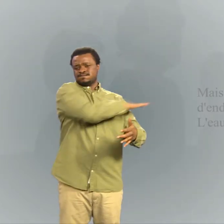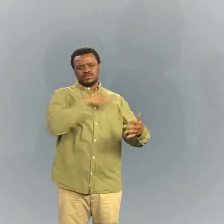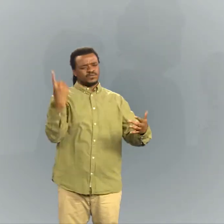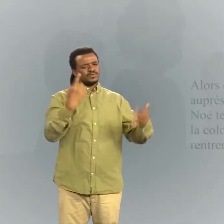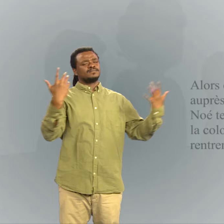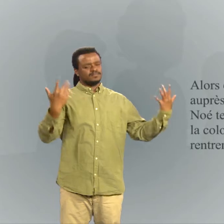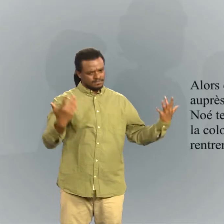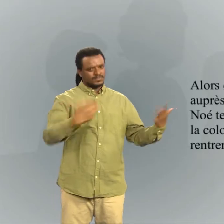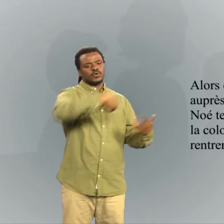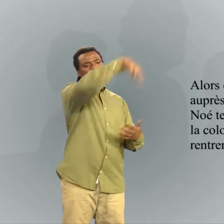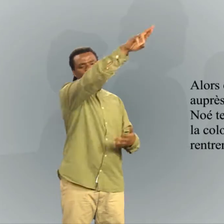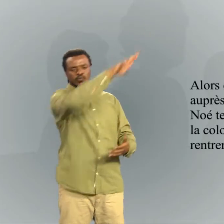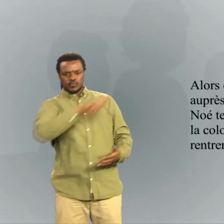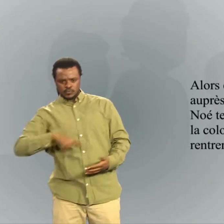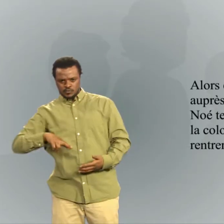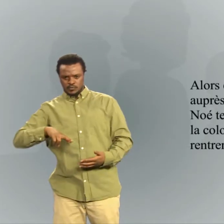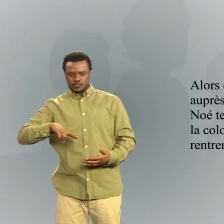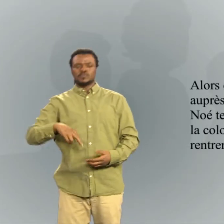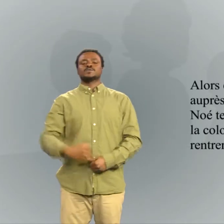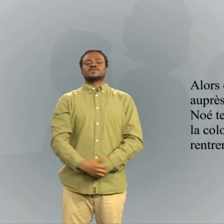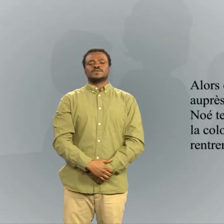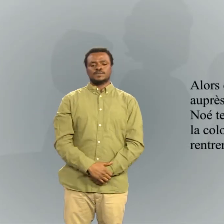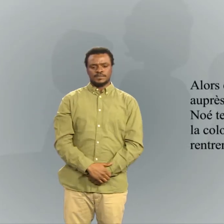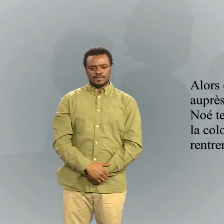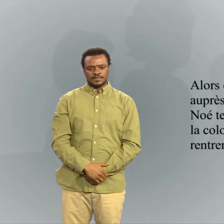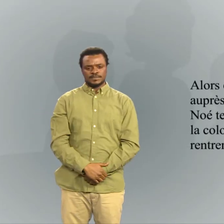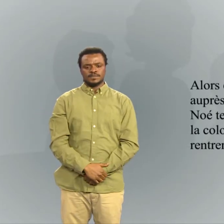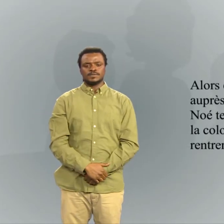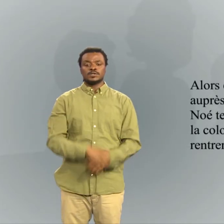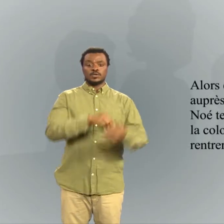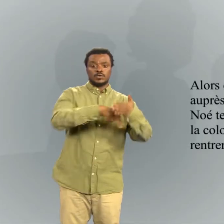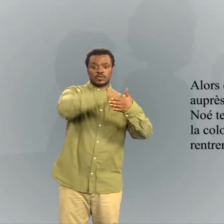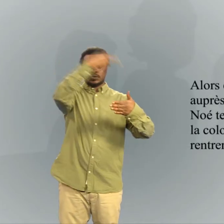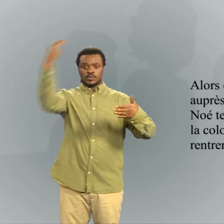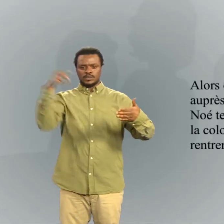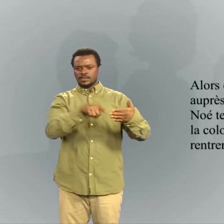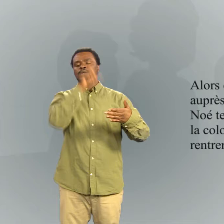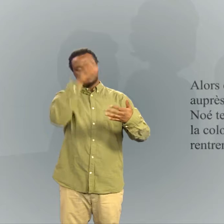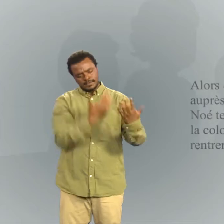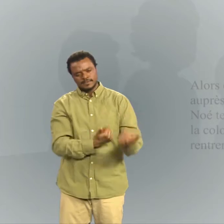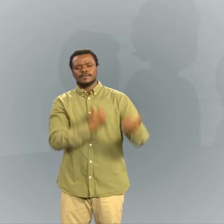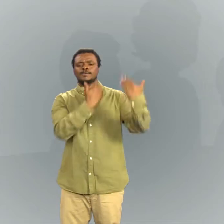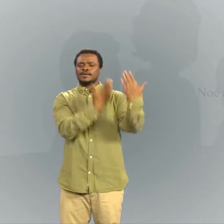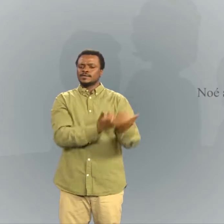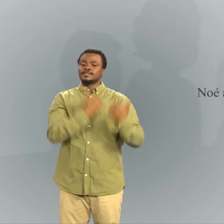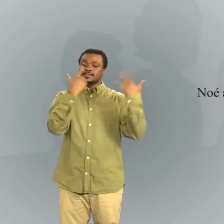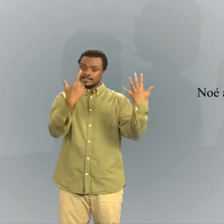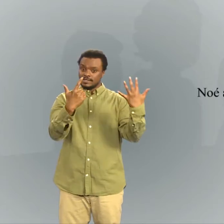Alors, elle revient vers le bateau auprès de Noé. Noé tend la main, il prend la colombe et la fait rentrer dans le bateau. Noé attend encore